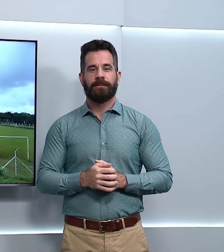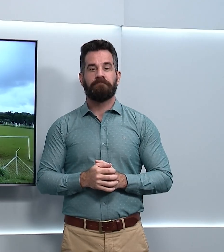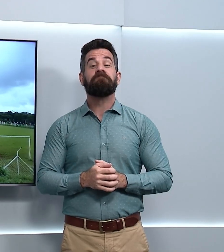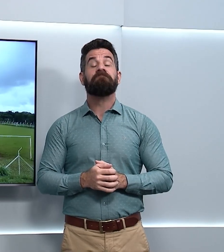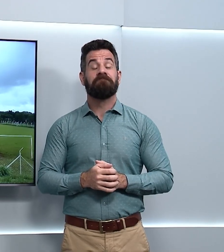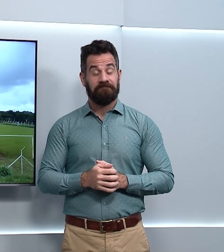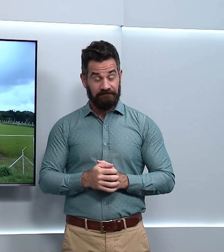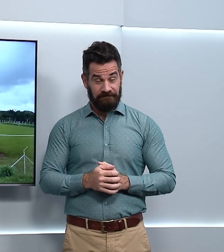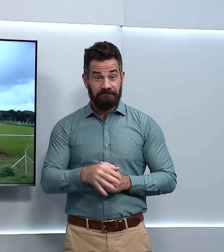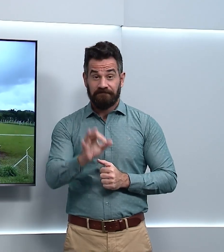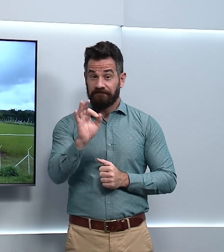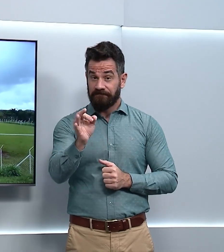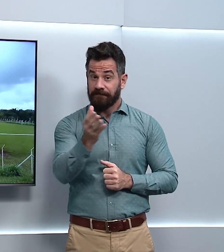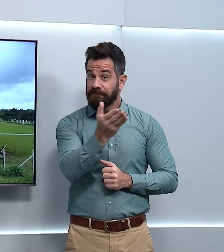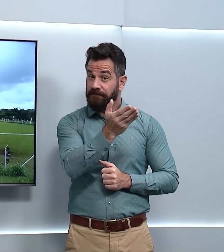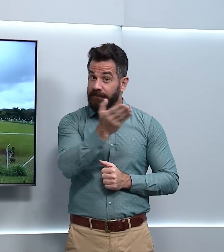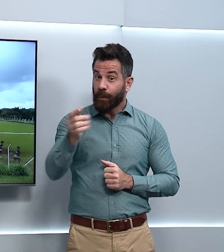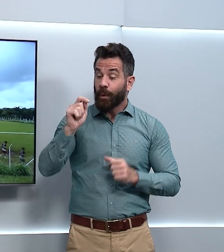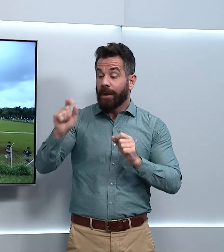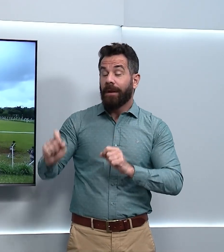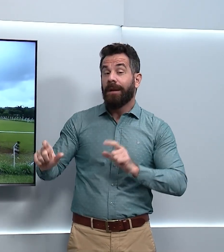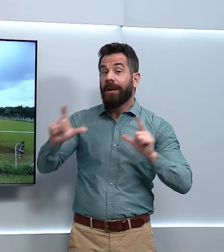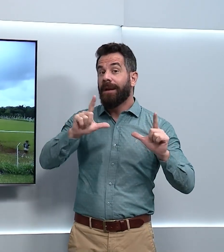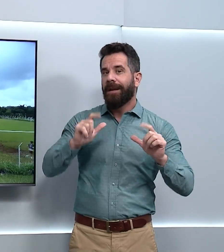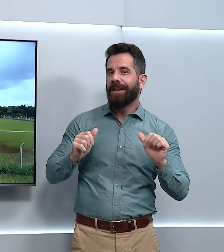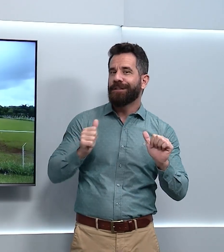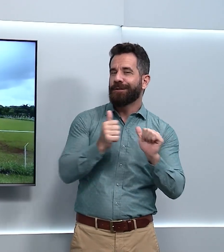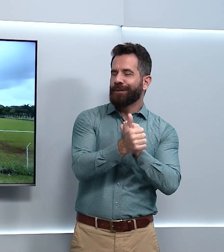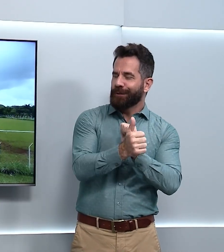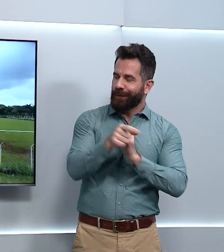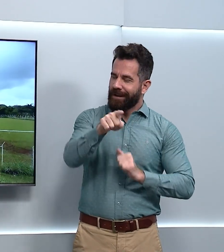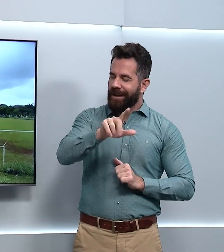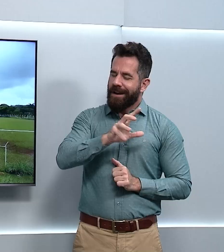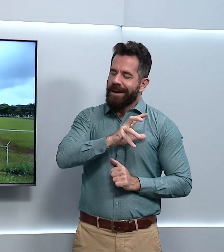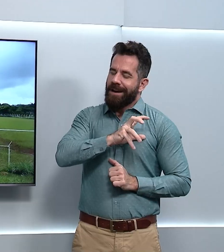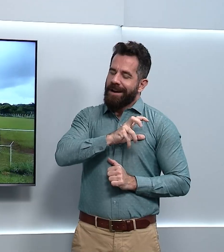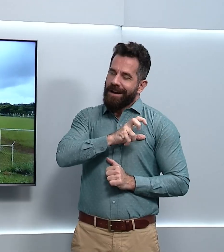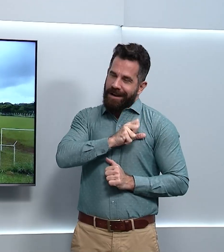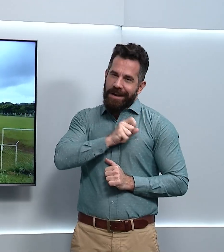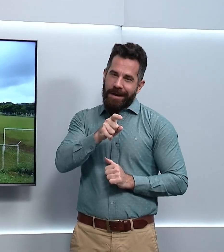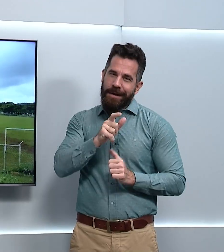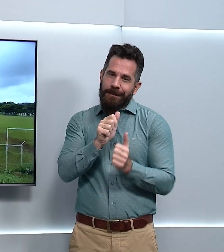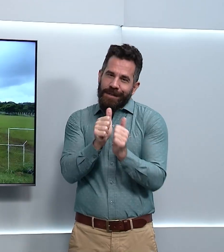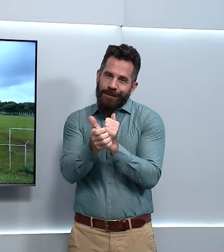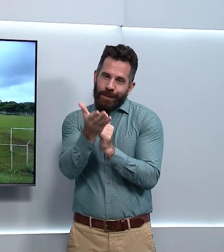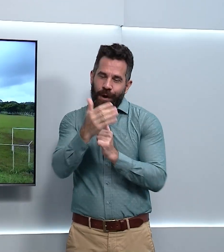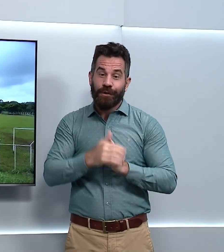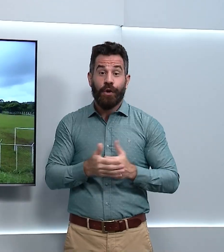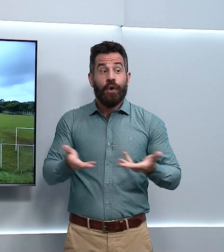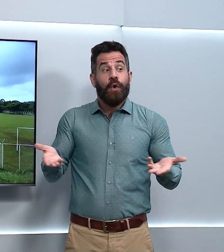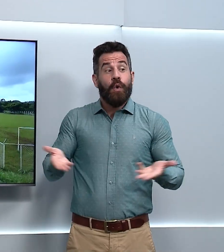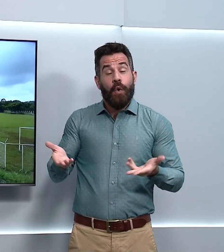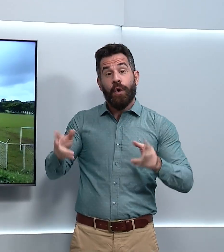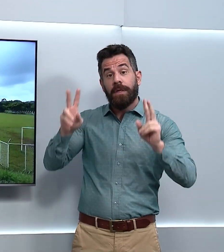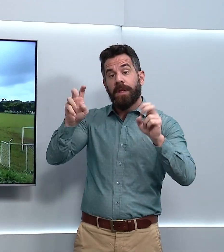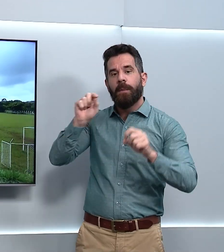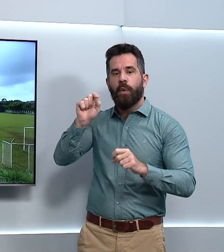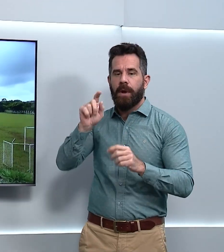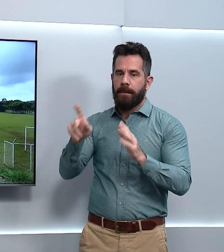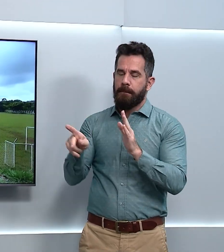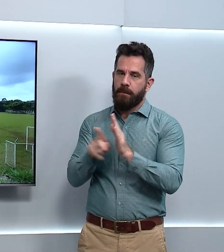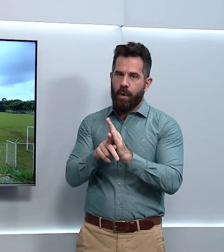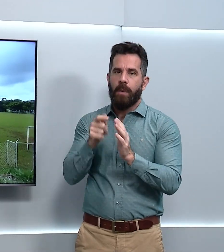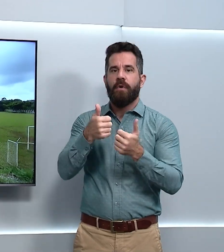É isso mesmo, está começando o quadro favorito dos amantes dos esportes. Hoje nós vamos falar sobre futebol de